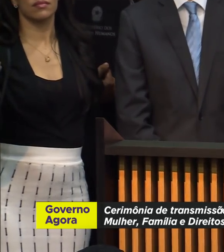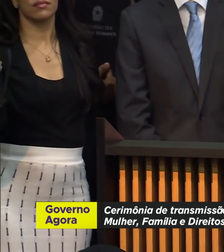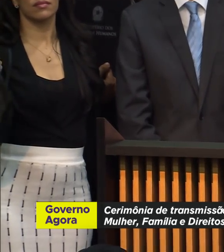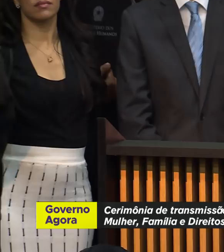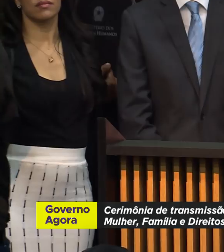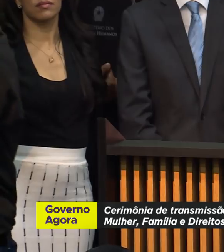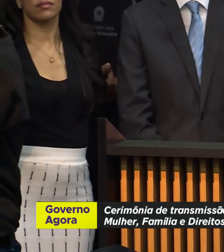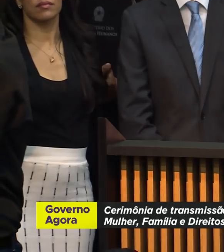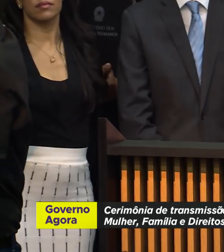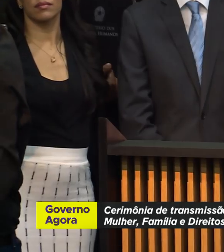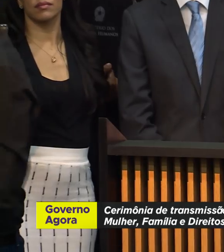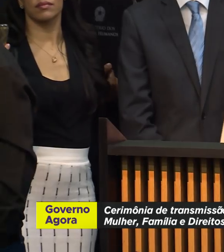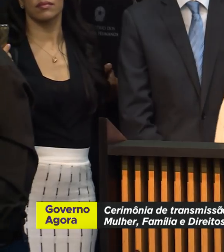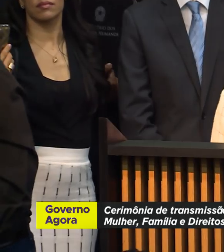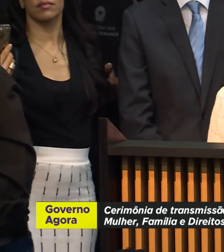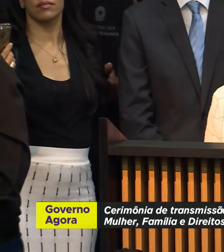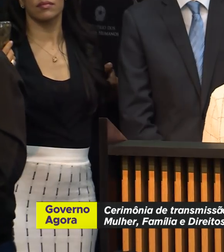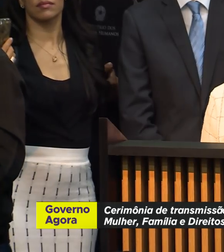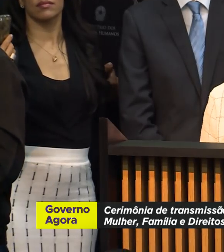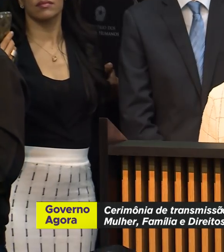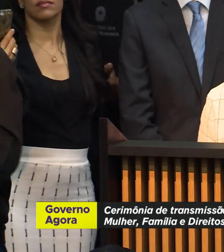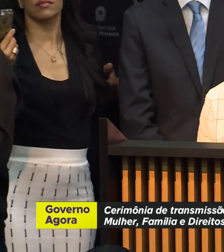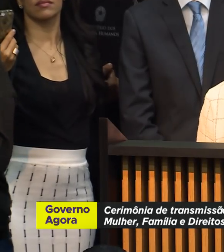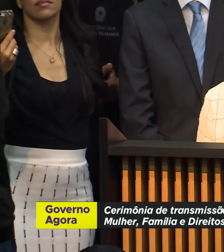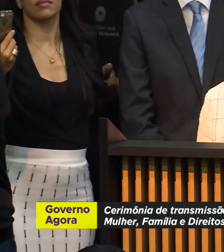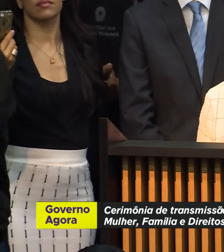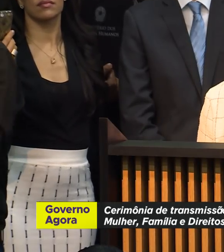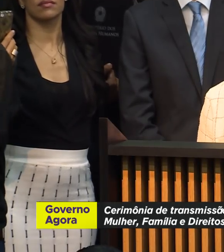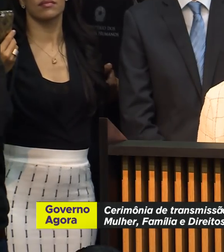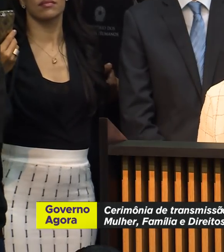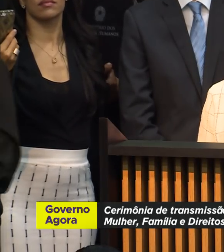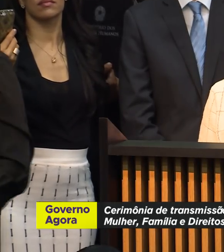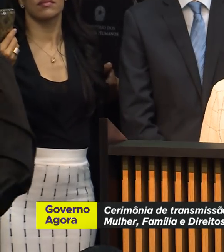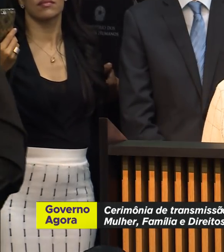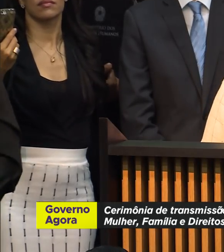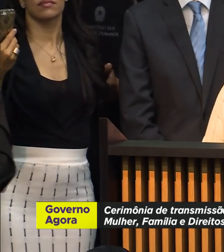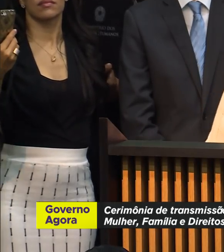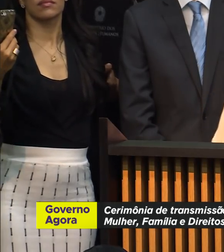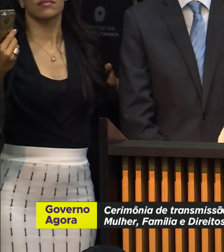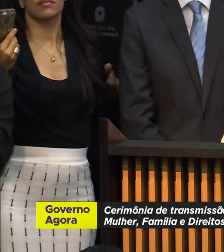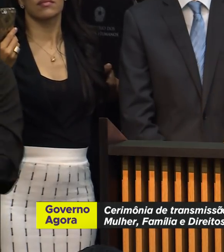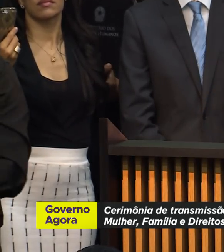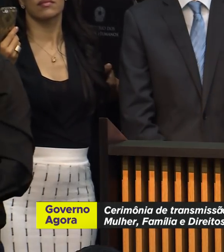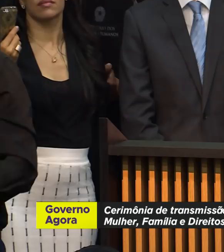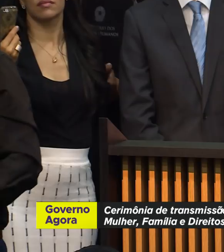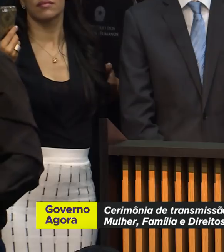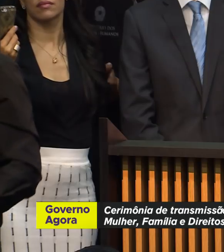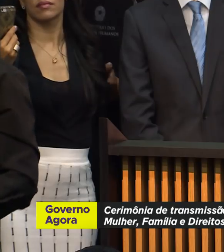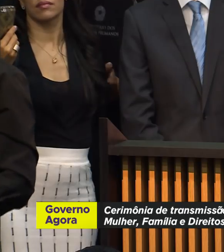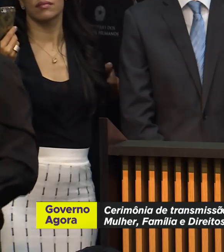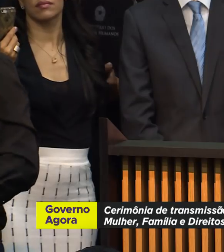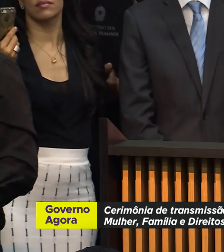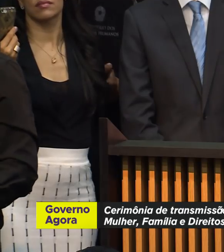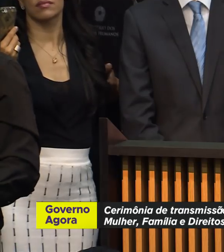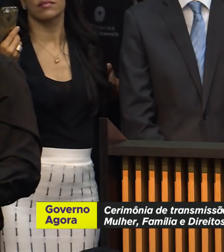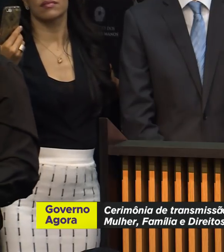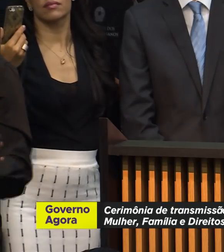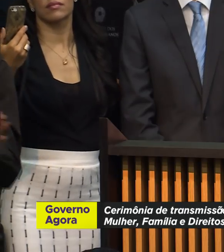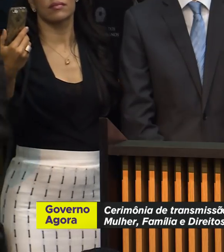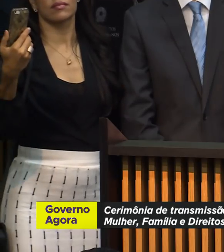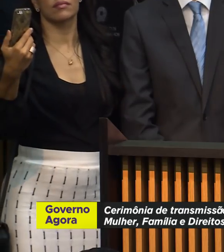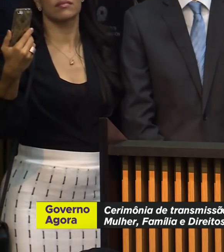suas crianças. E a gente finge que não sabe. Eu vou contar uma coisa para vocês.